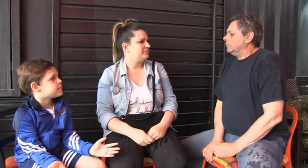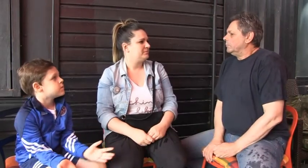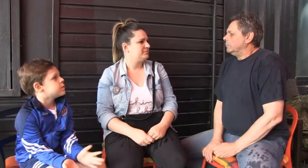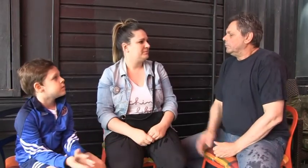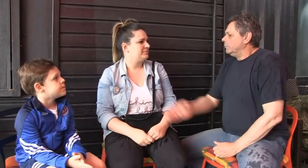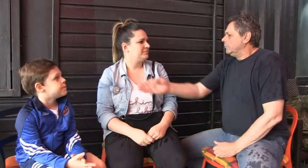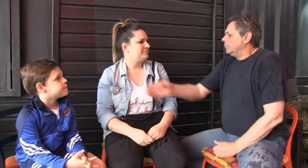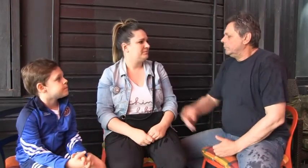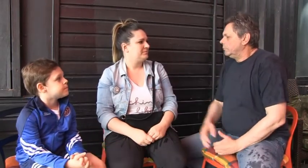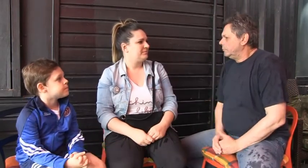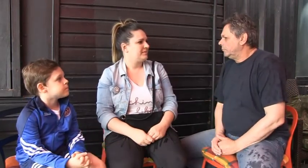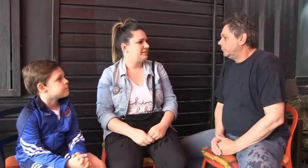da tih sat vremena ne bude ništa bilo.